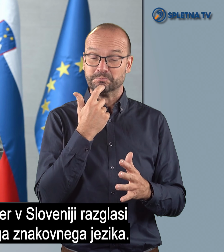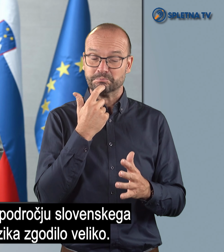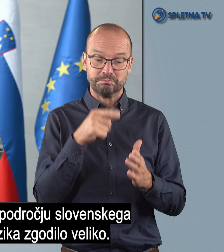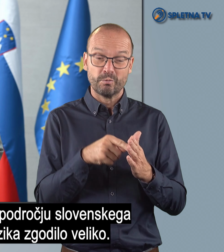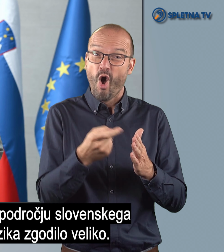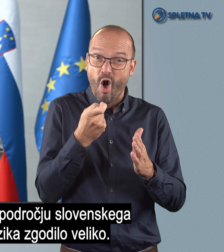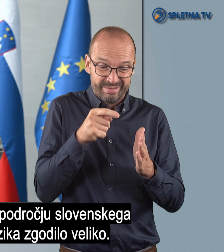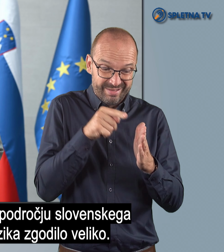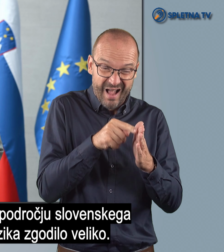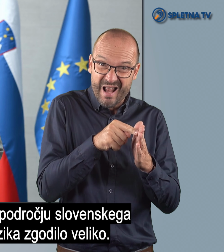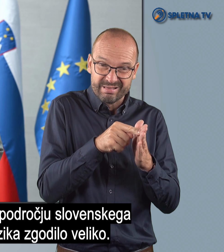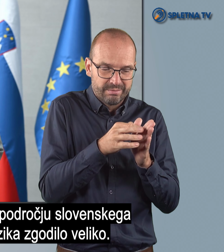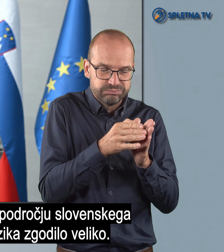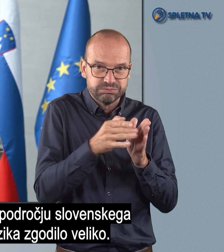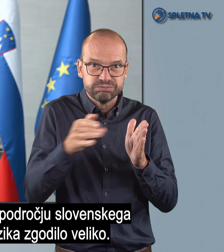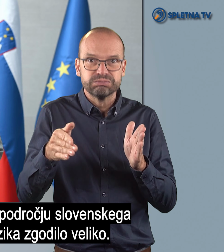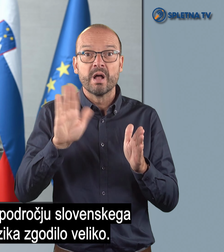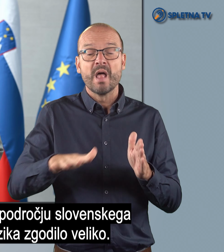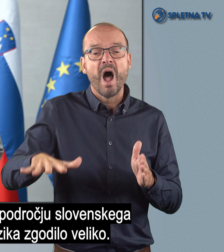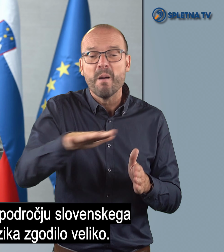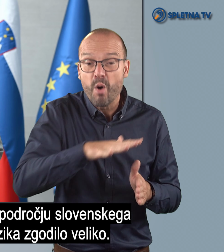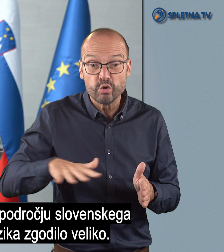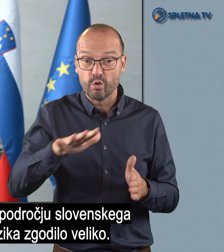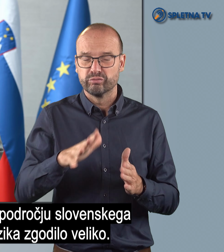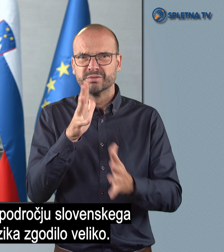Od takrat se je na področju slovenskega znakovnega jezika zgodilo veliko.